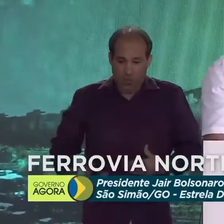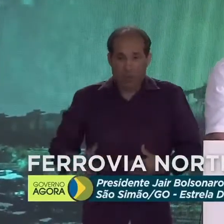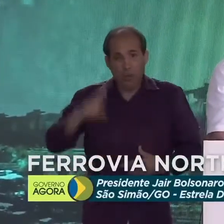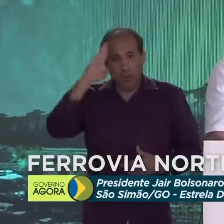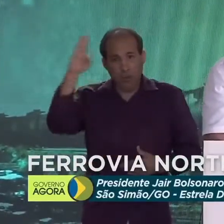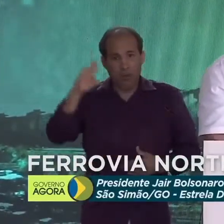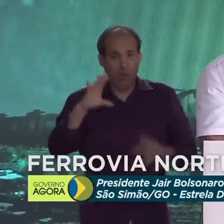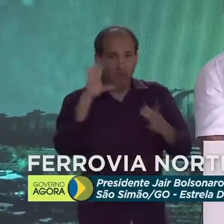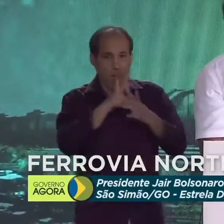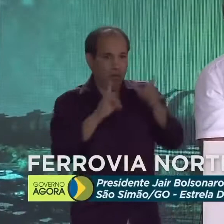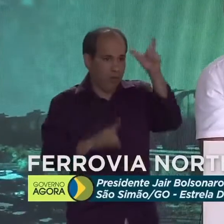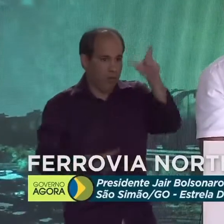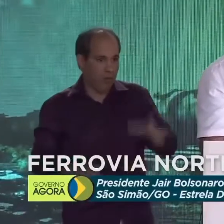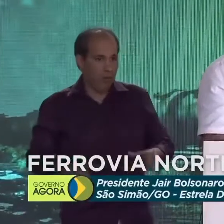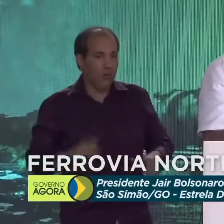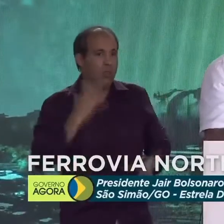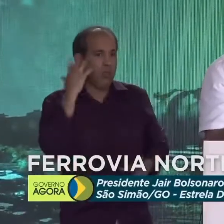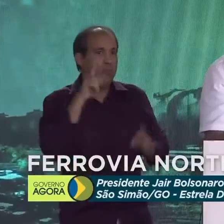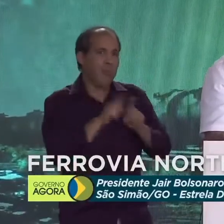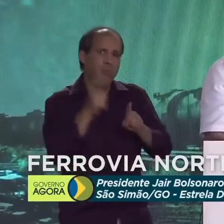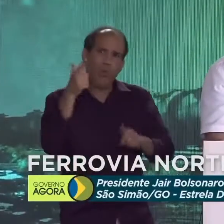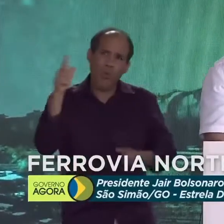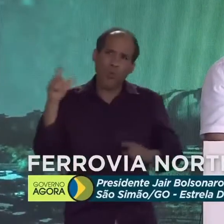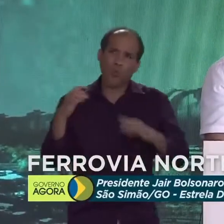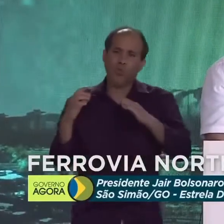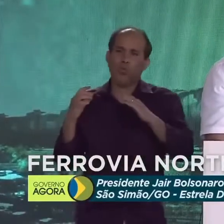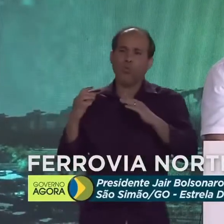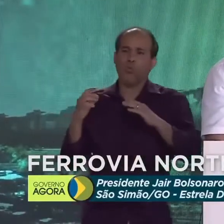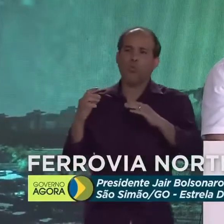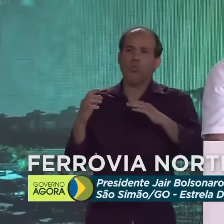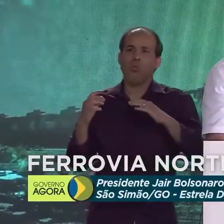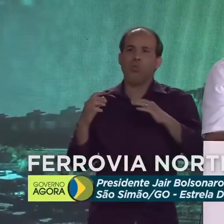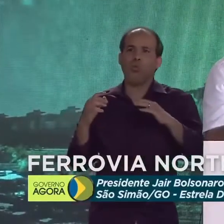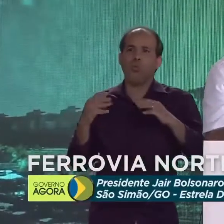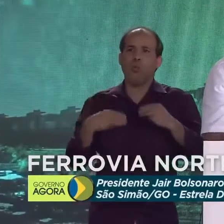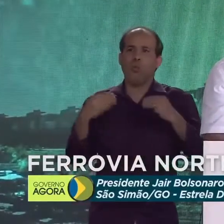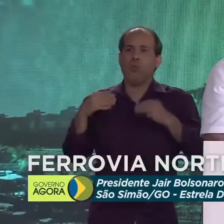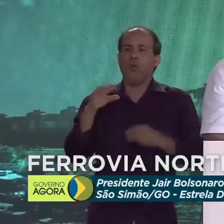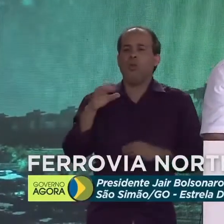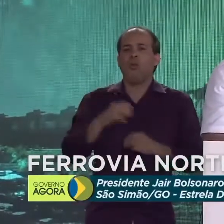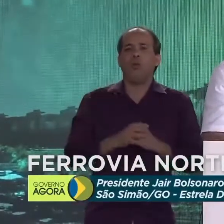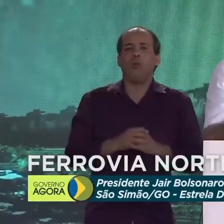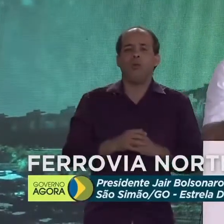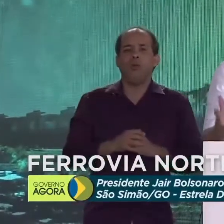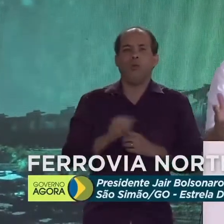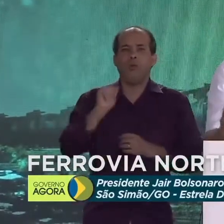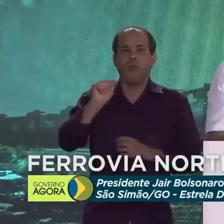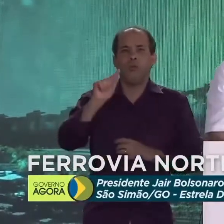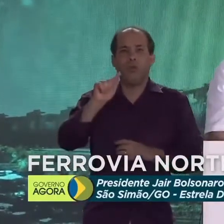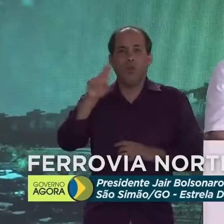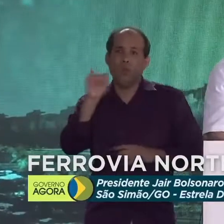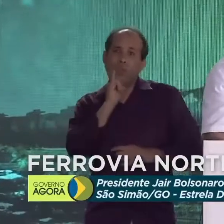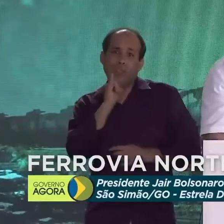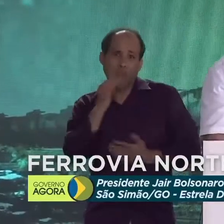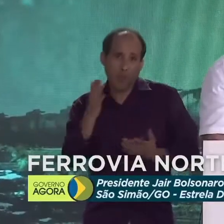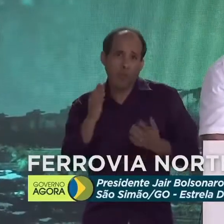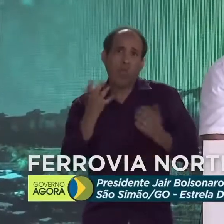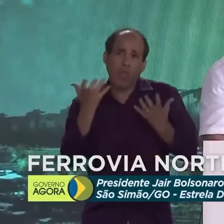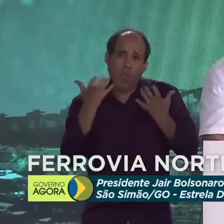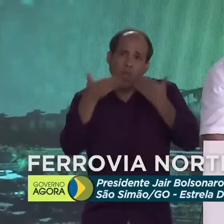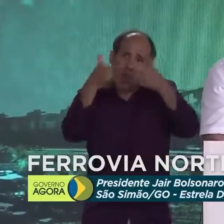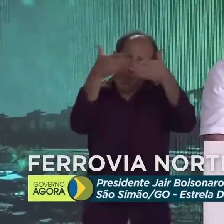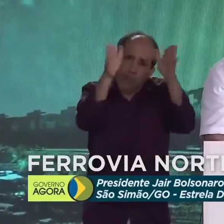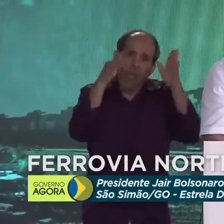via Tarcísio e outros órgãos, como a Advocacia Geral da União, é buscar destravar esses